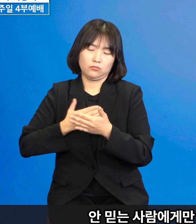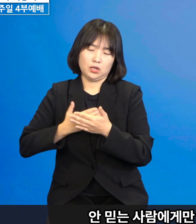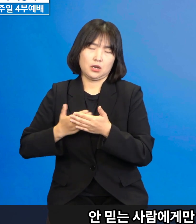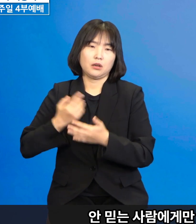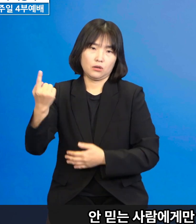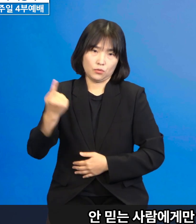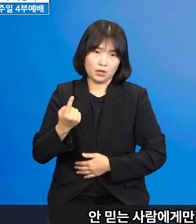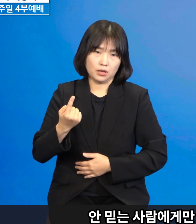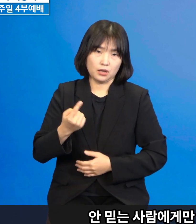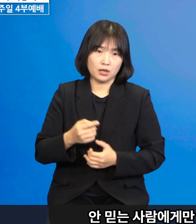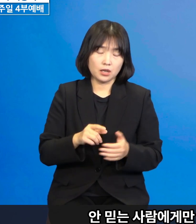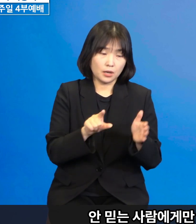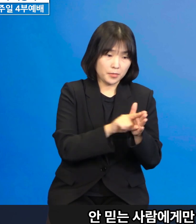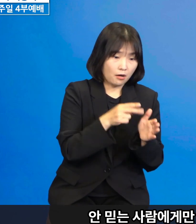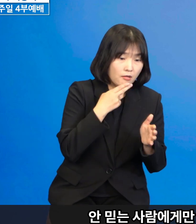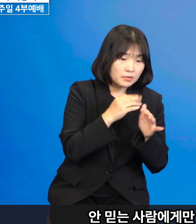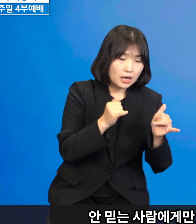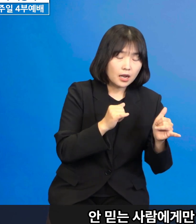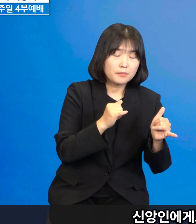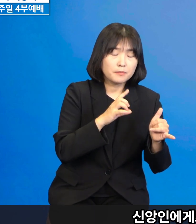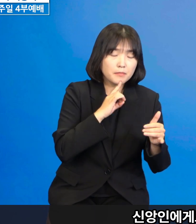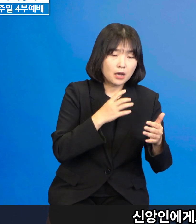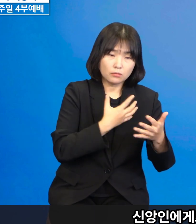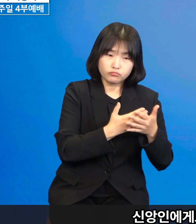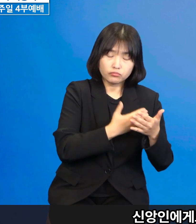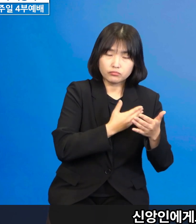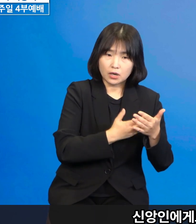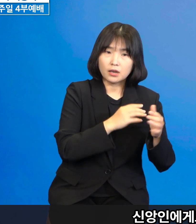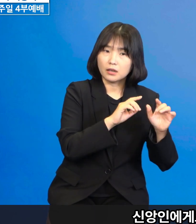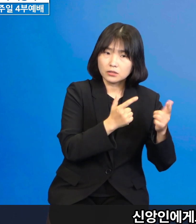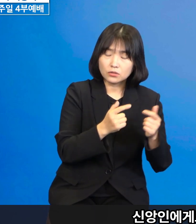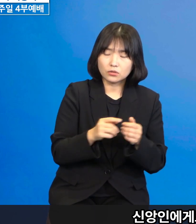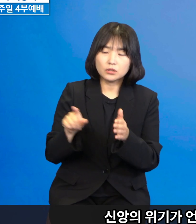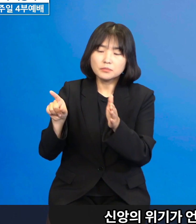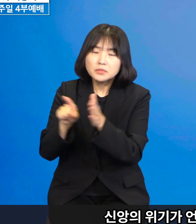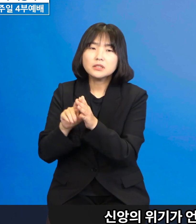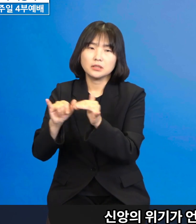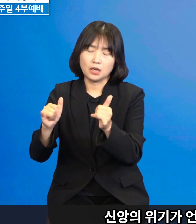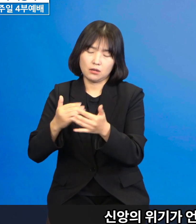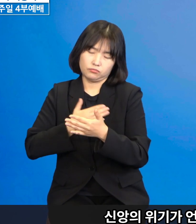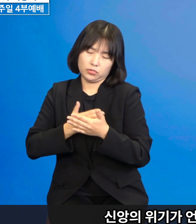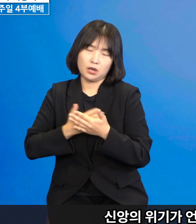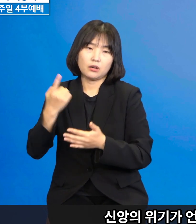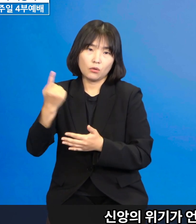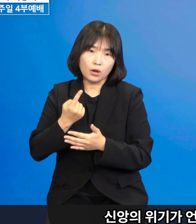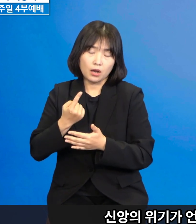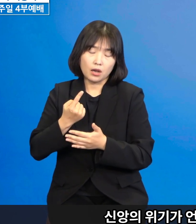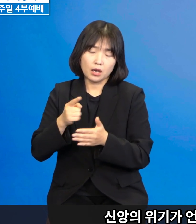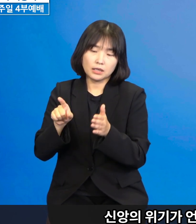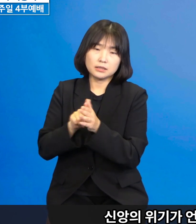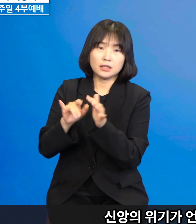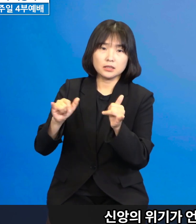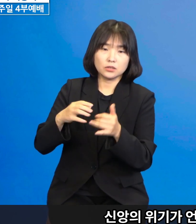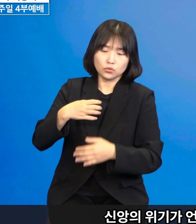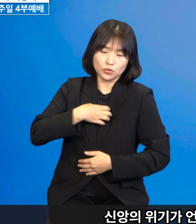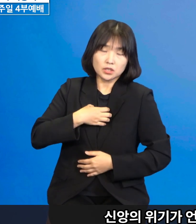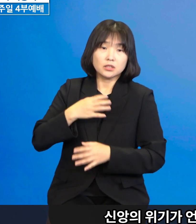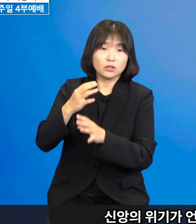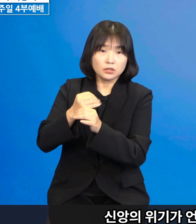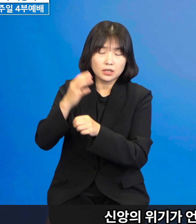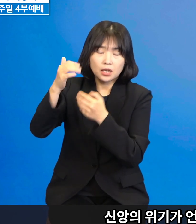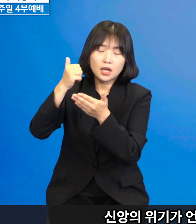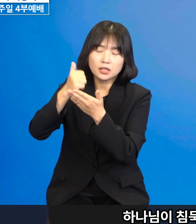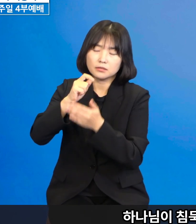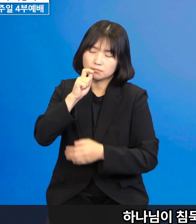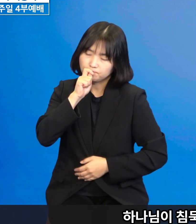믿는 사람에게만 불안이 임하는 게 아니고 신앙인에게도 불안이 오는데, 신앙인 위기가 언제냐면 하나님의